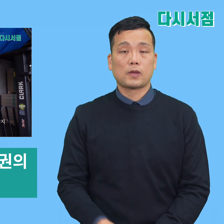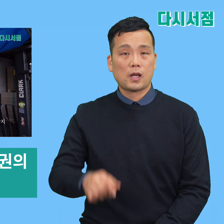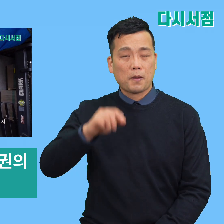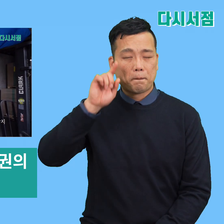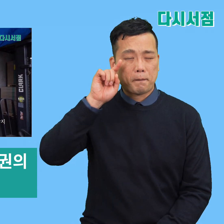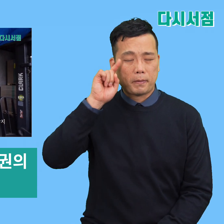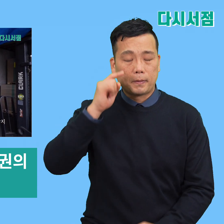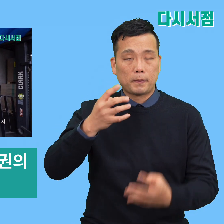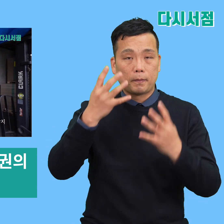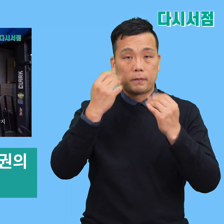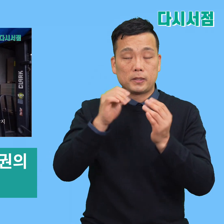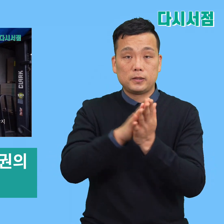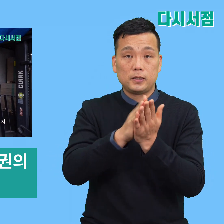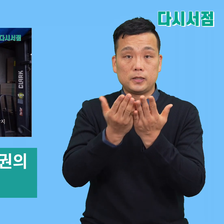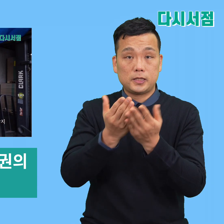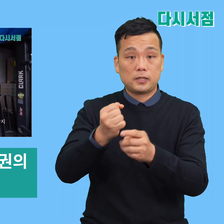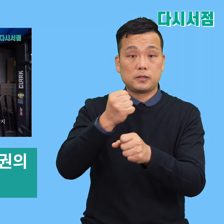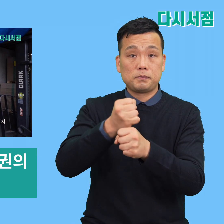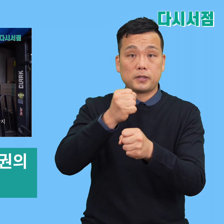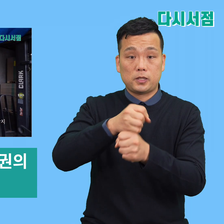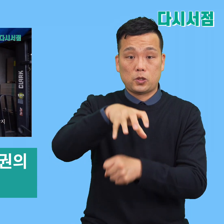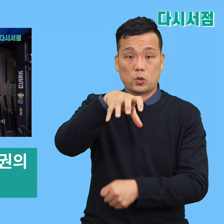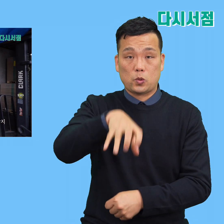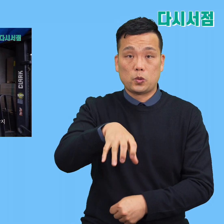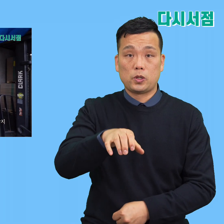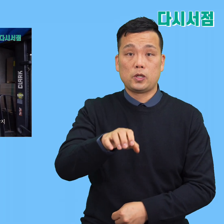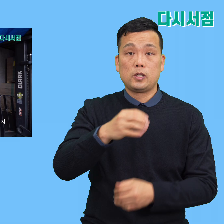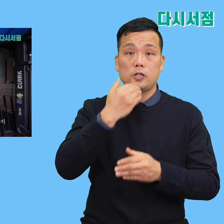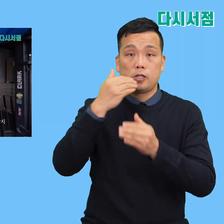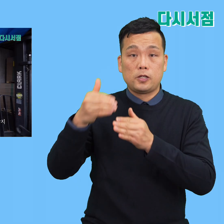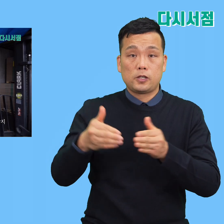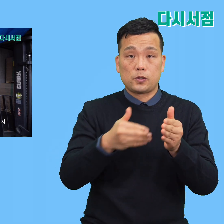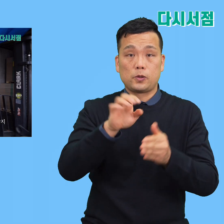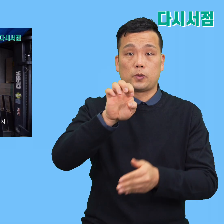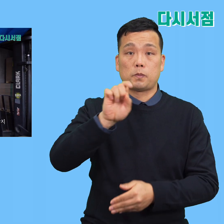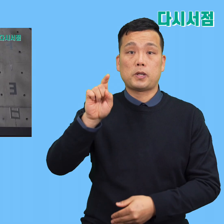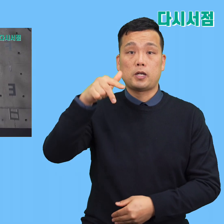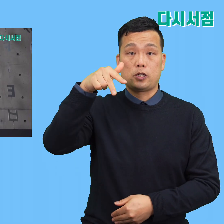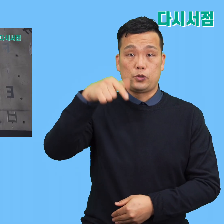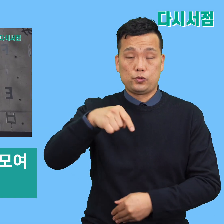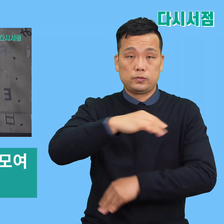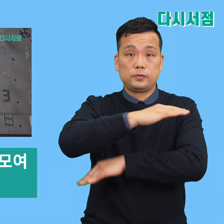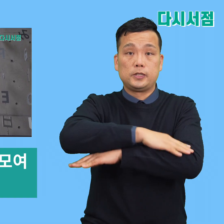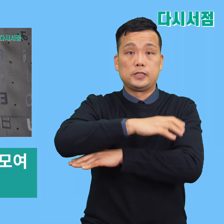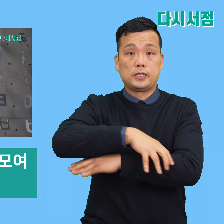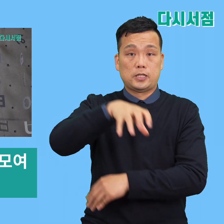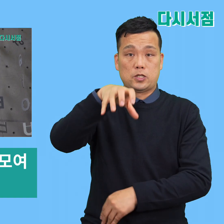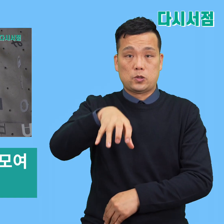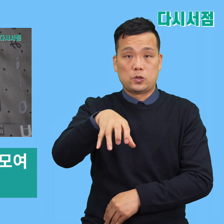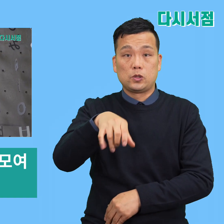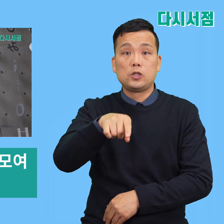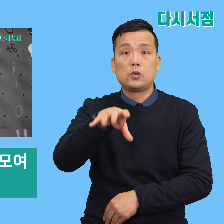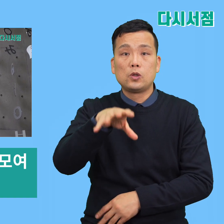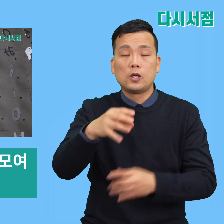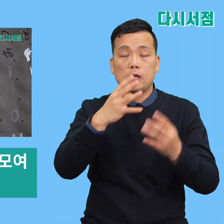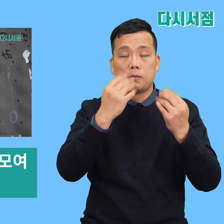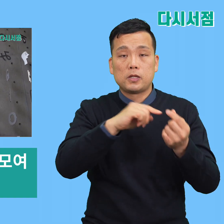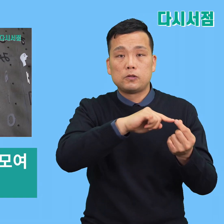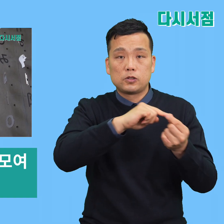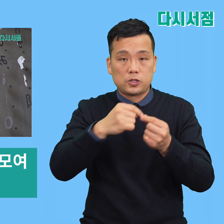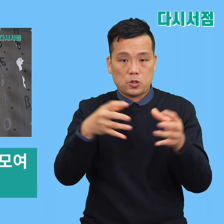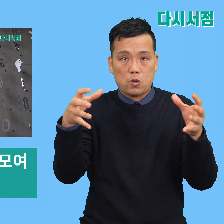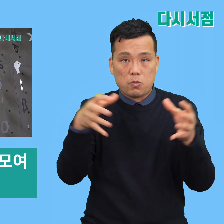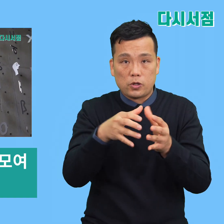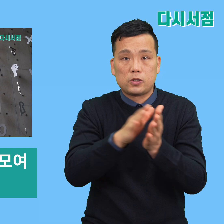매일 수십 권에서 수백 권의 책이 만들어지고 있는 파주 인쇄단지. 이곳은 수많은 활자가 모여